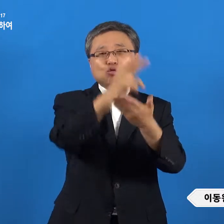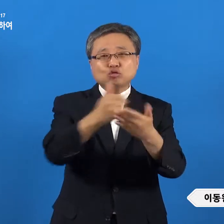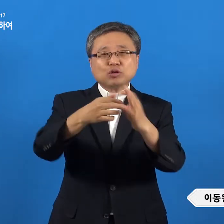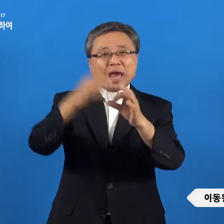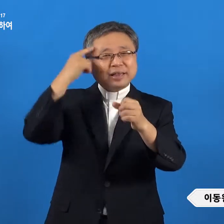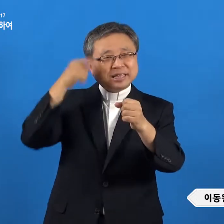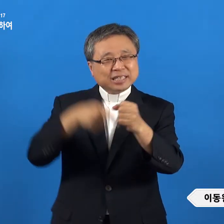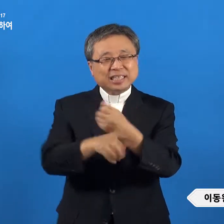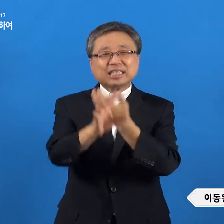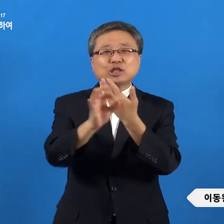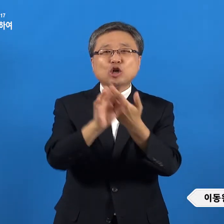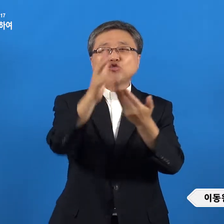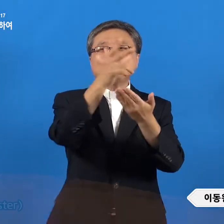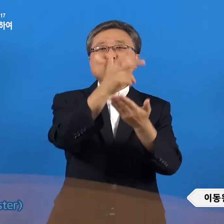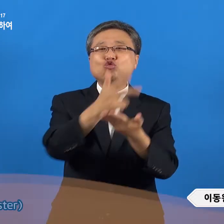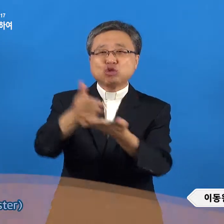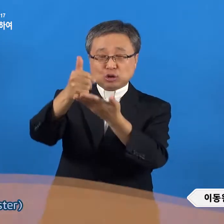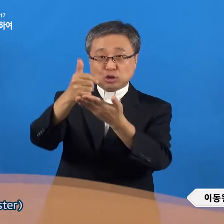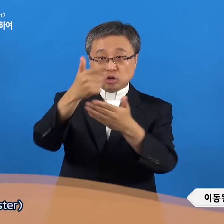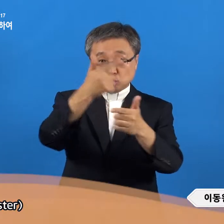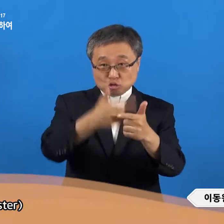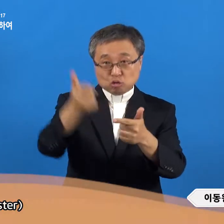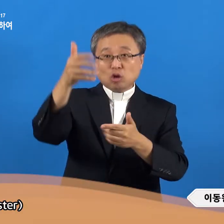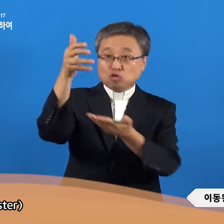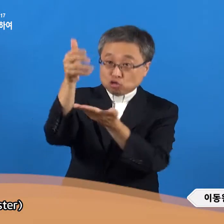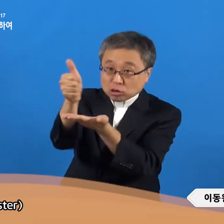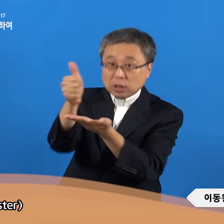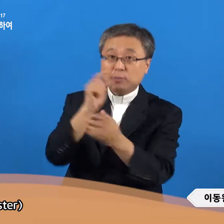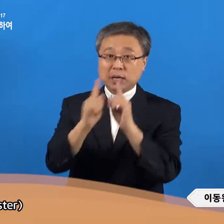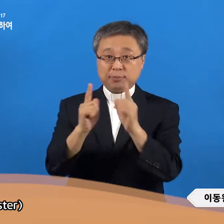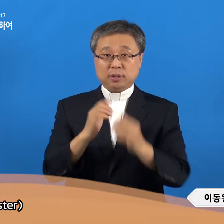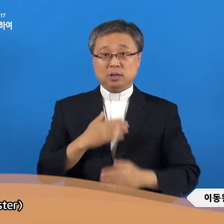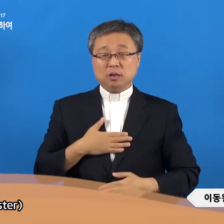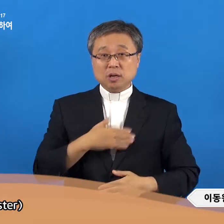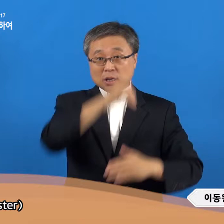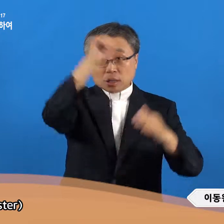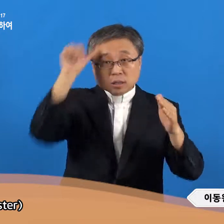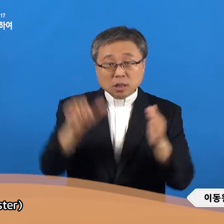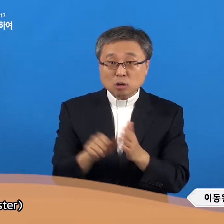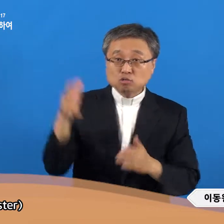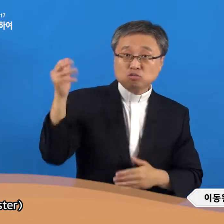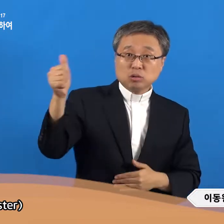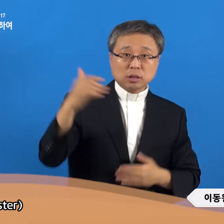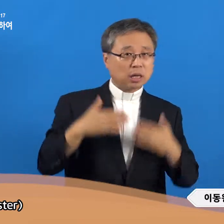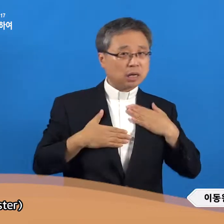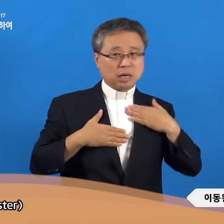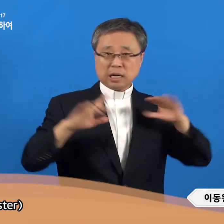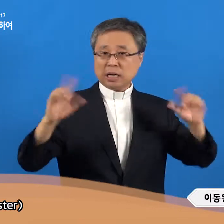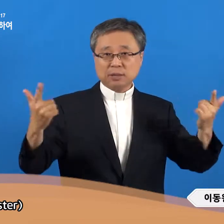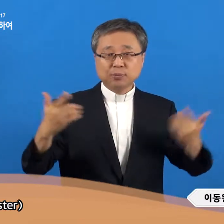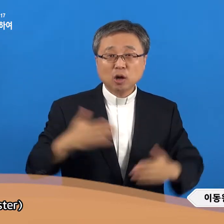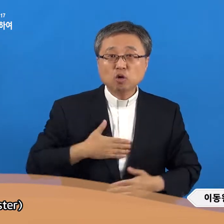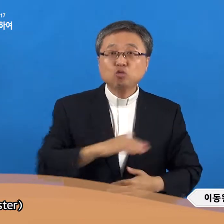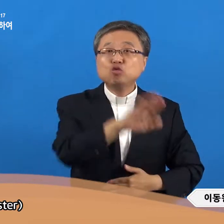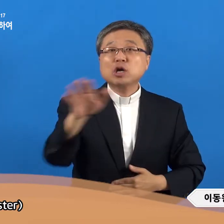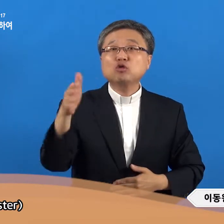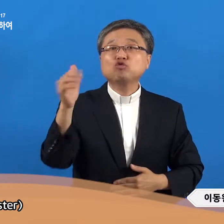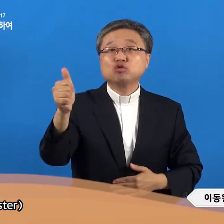뜻이면, 주인이란 말이죠. 여러분, 인생의 주인은 내가 아닙니다. 우리의 주인은 하나님이십니다.